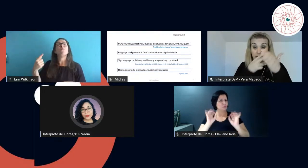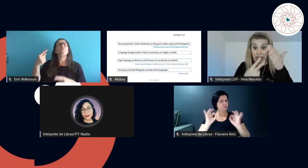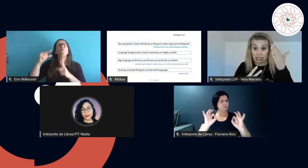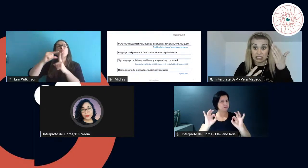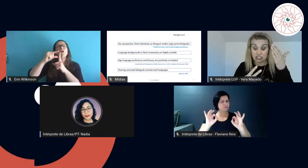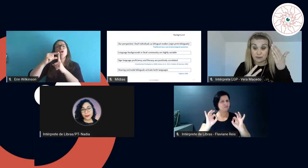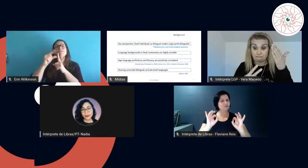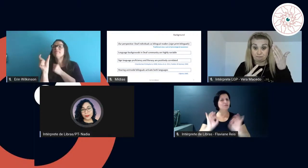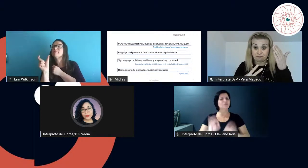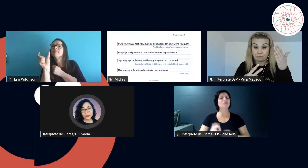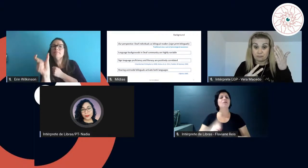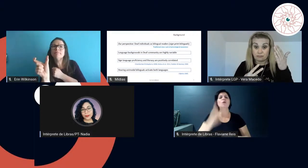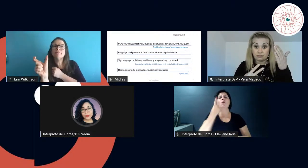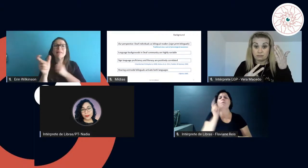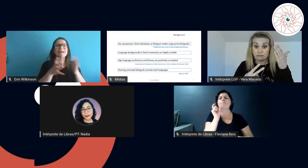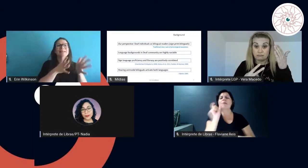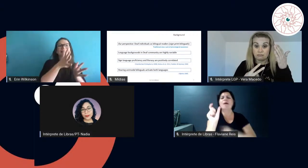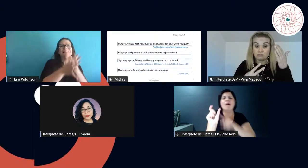Pessoas surdas,